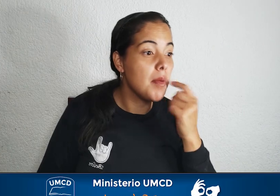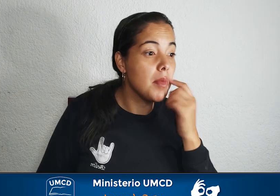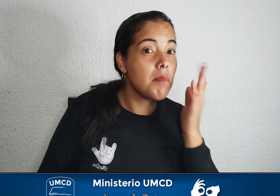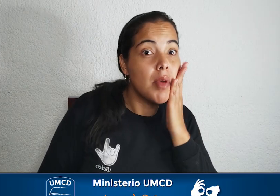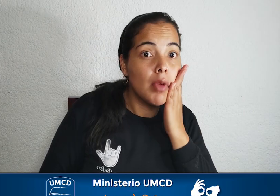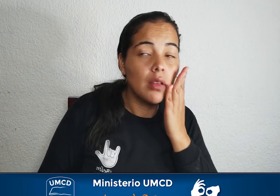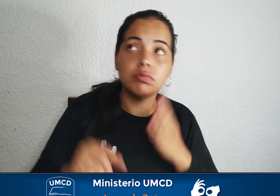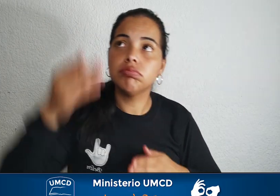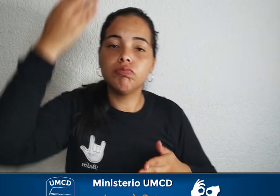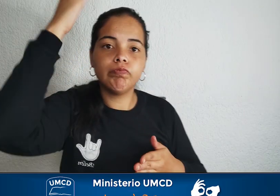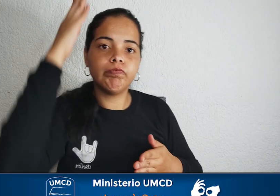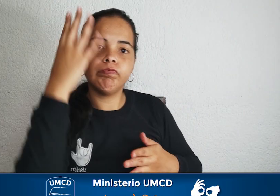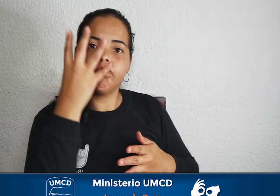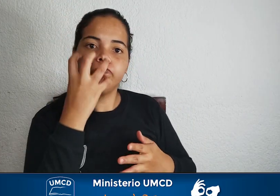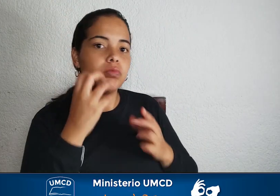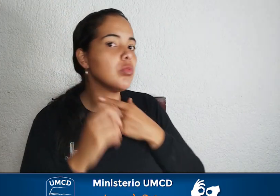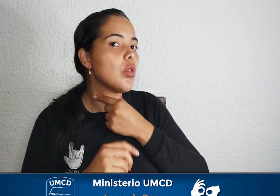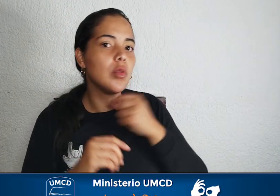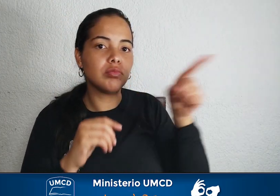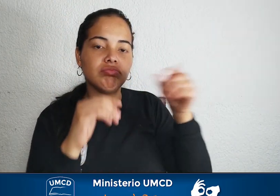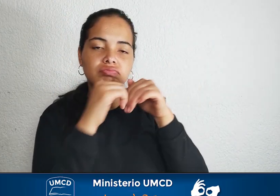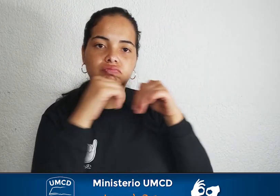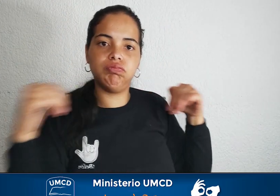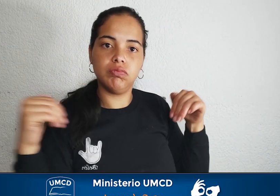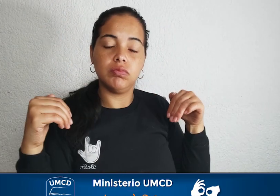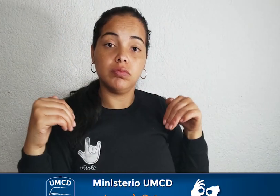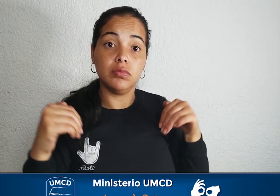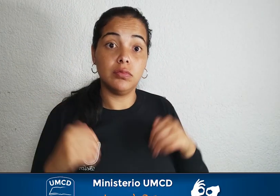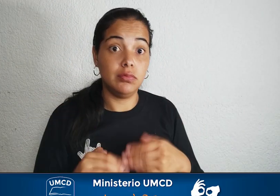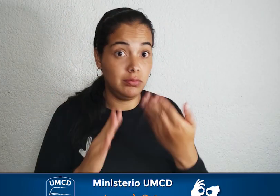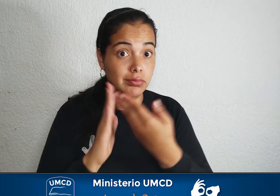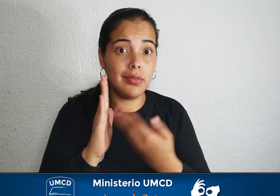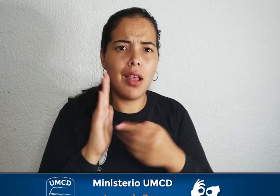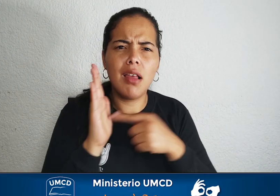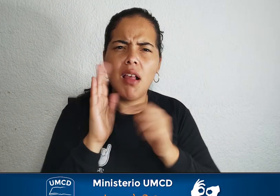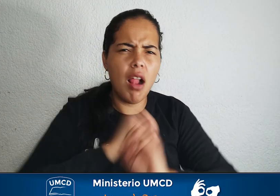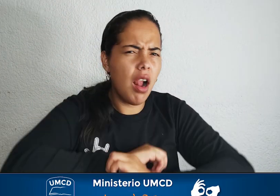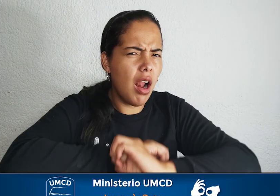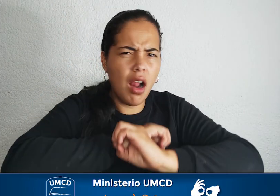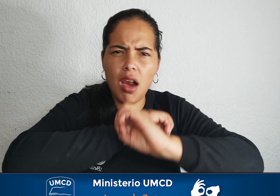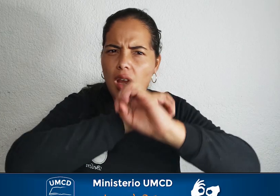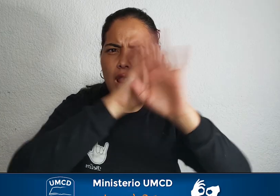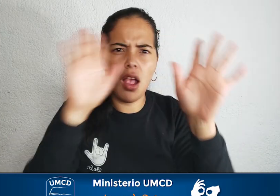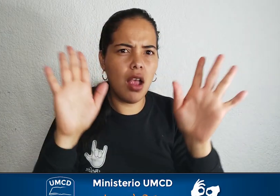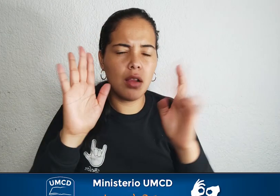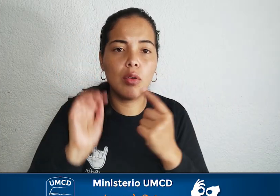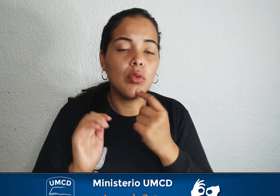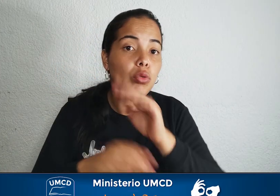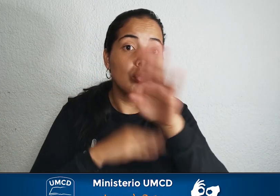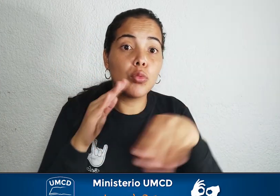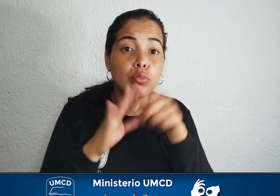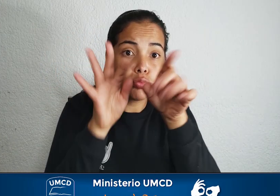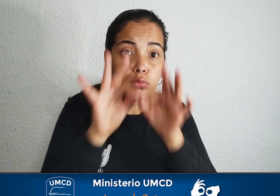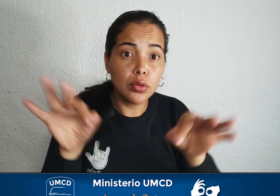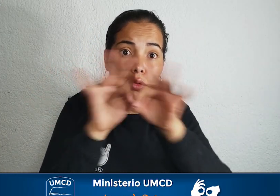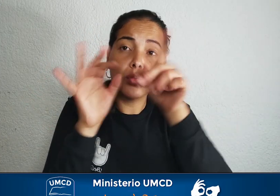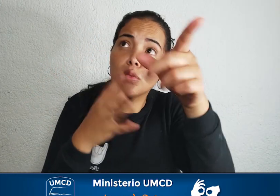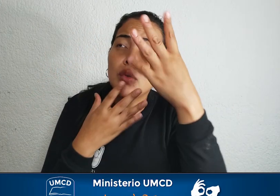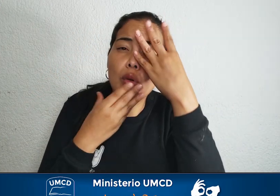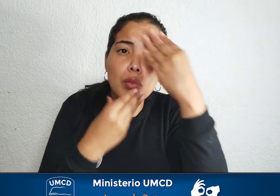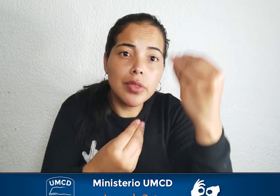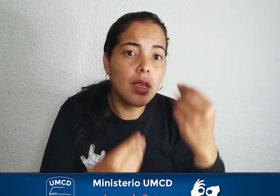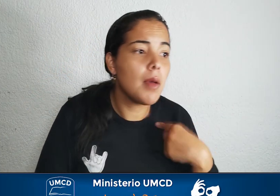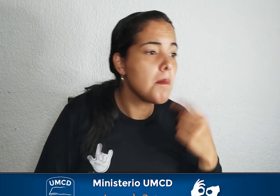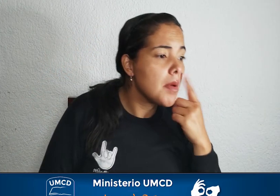debe morir sin excusa. La palabra de Dios es muy clara en la manera como nosotros tenemos que honrar a